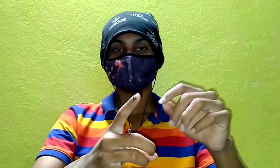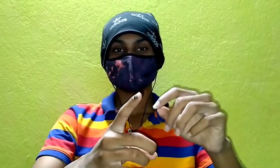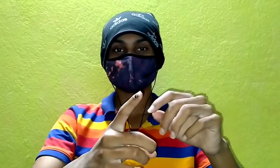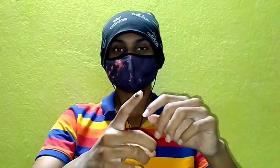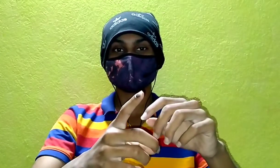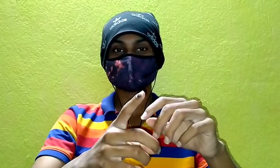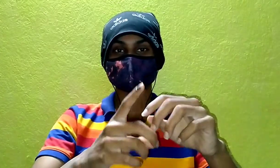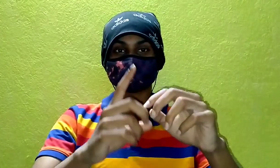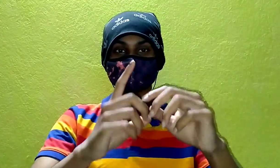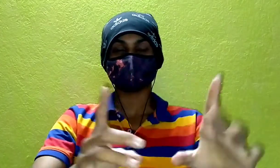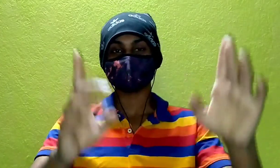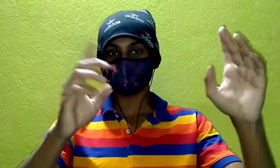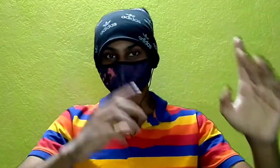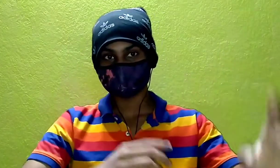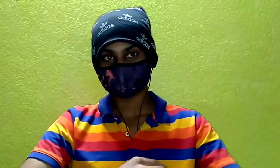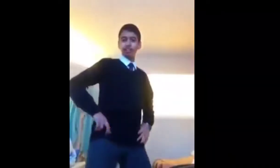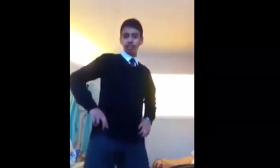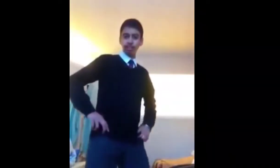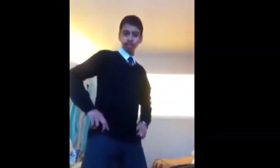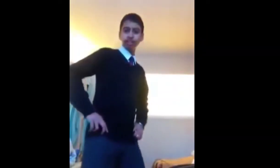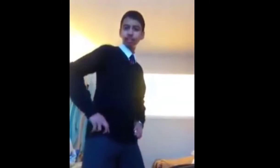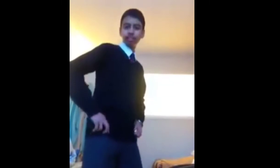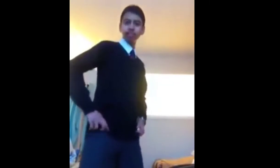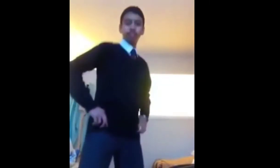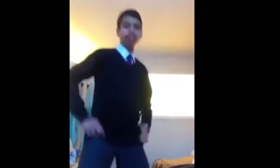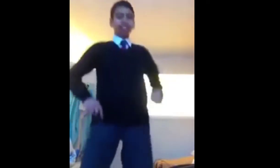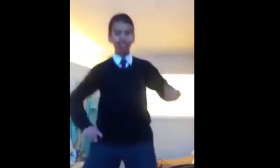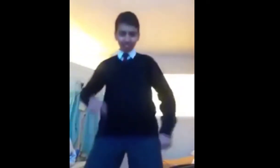चलिए कुछ टाइप करते हैं लैपटॉप